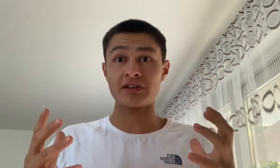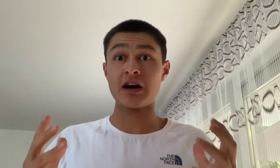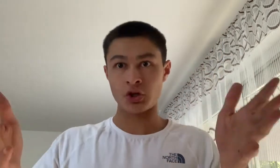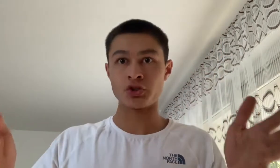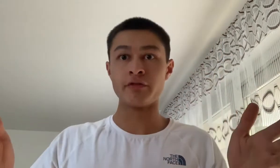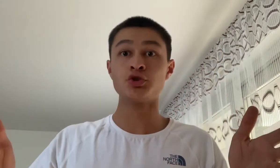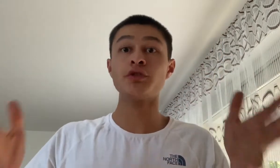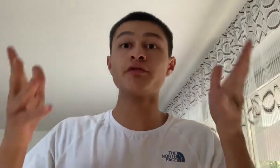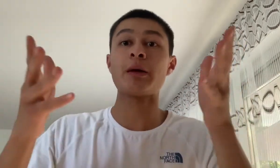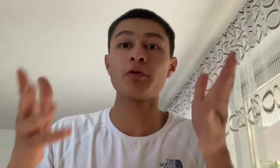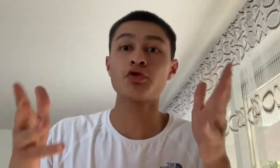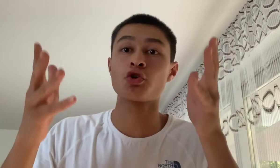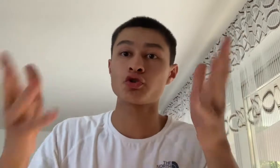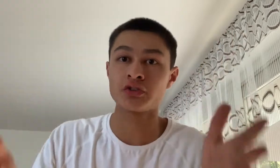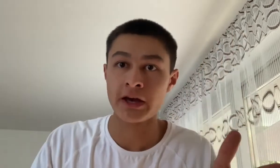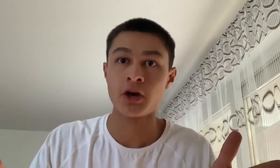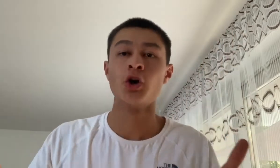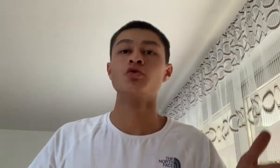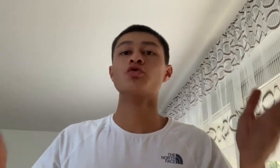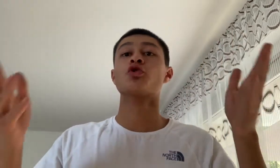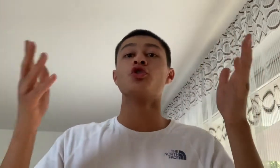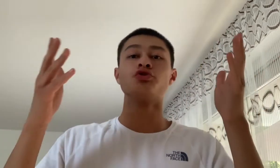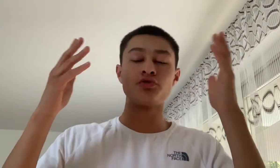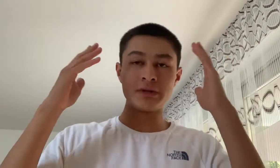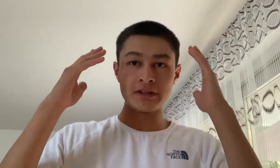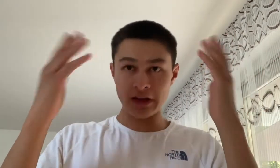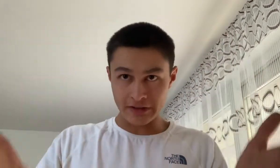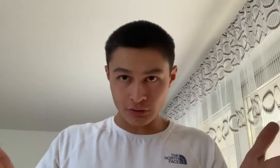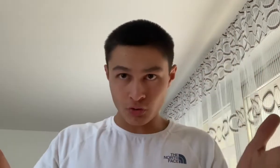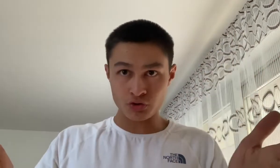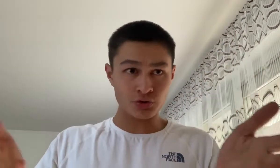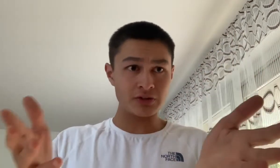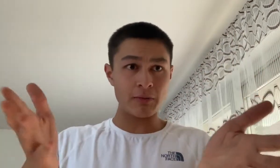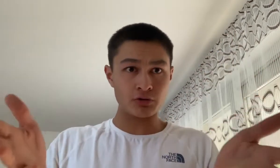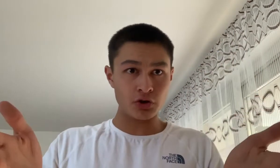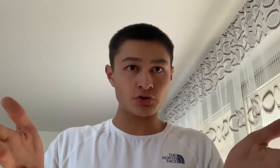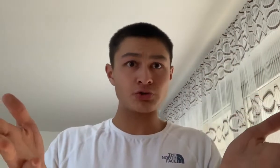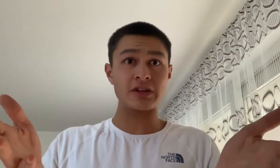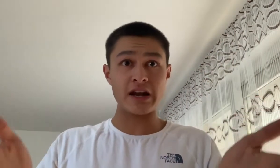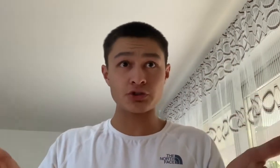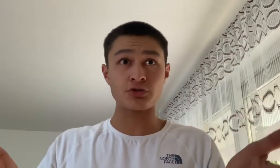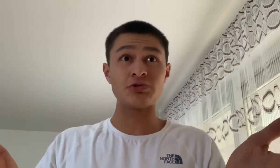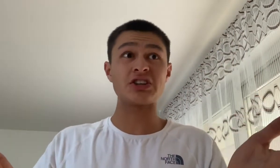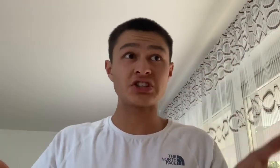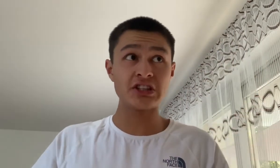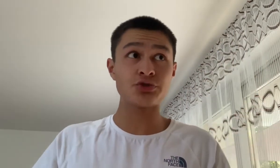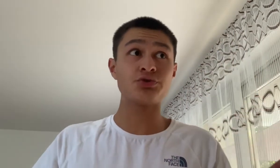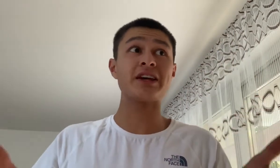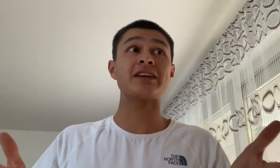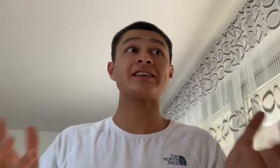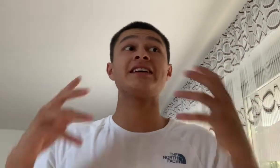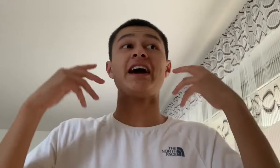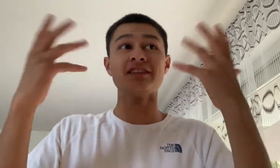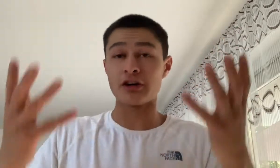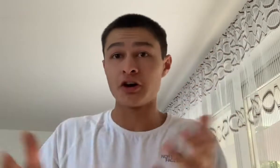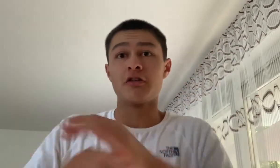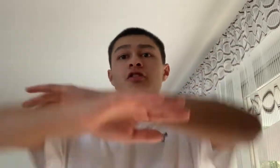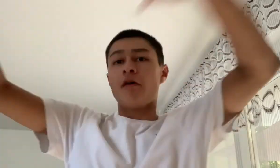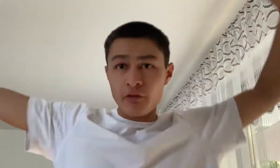avec ça. Je veux juste vous apprendre ce que je sais. Donc, je suis un escroc, je suis un menteur, je suis un lâche, suis un génie, je suis quelqu'un qui aide. Comme vous